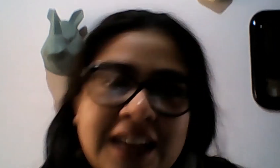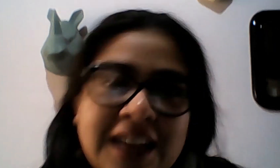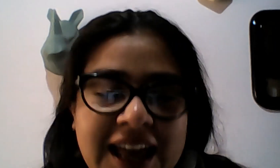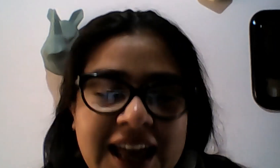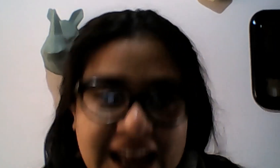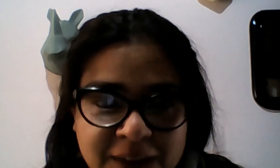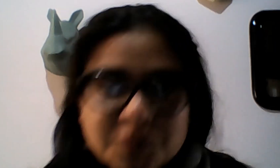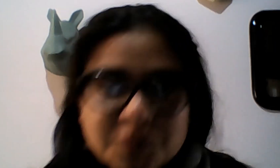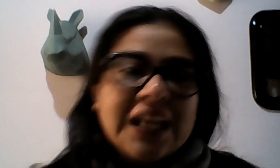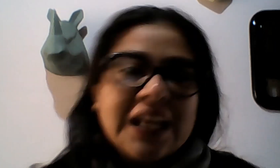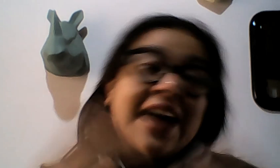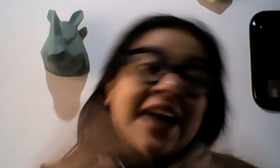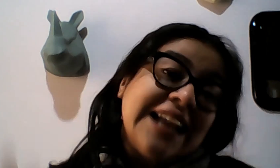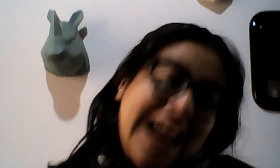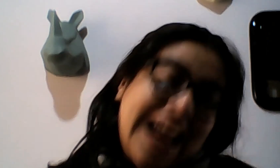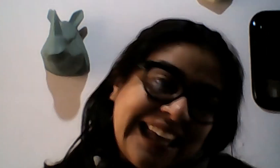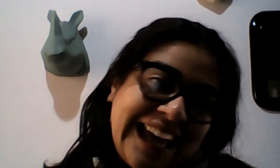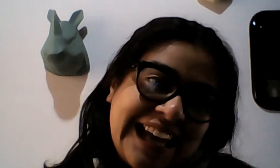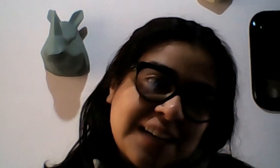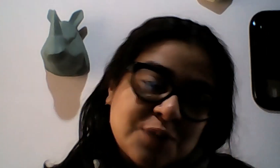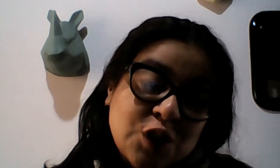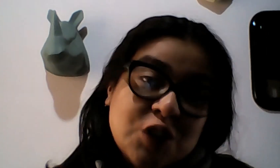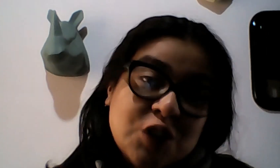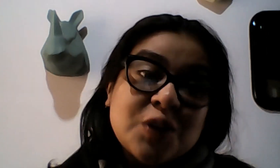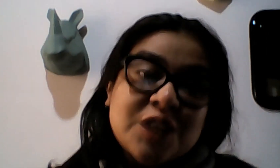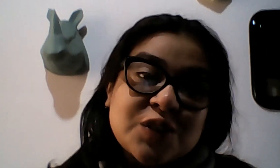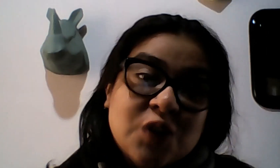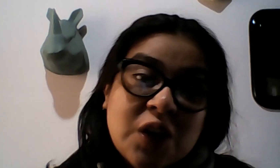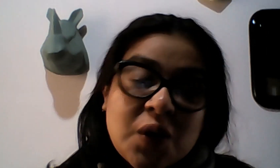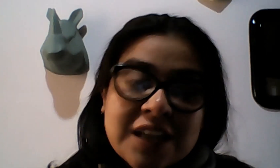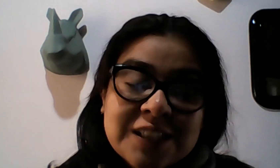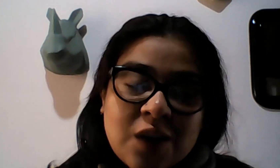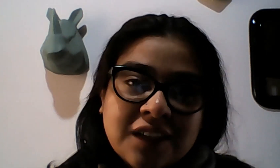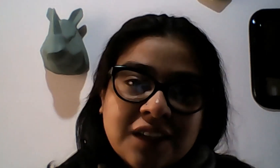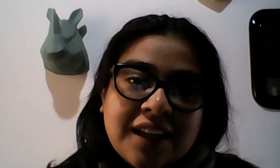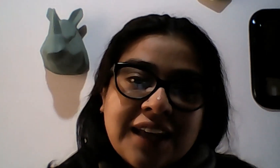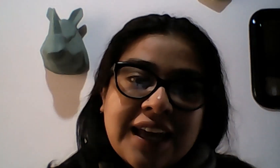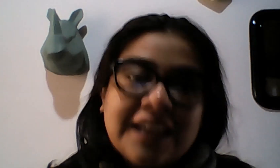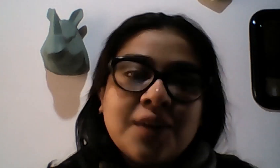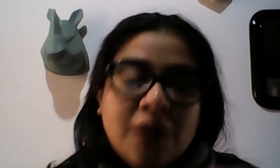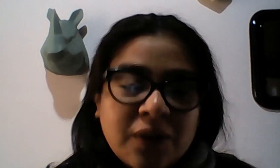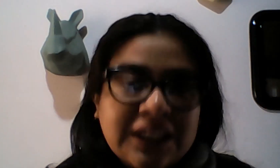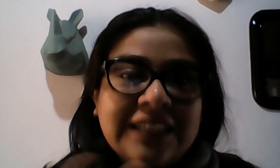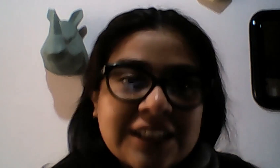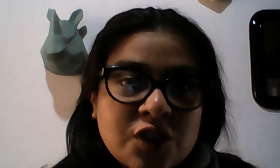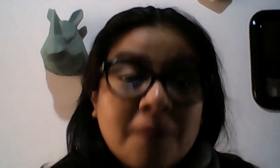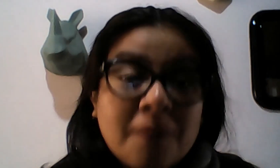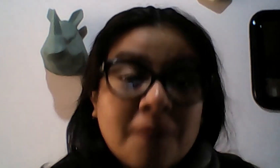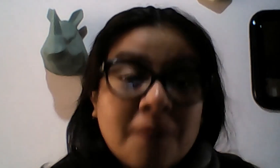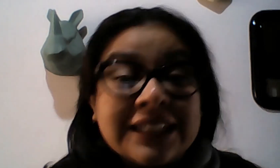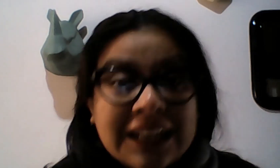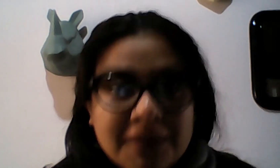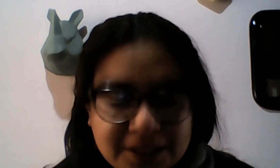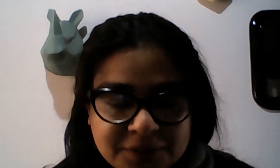pantalla, cabe aclarar que en el museo los procesos con educación y curaduría y dirección